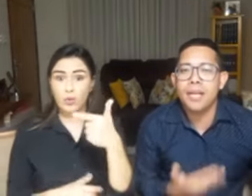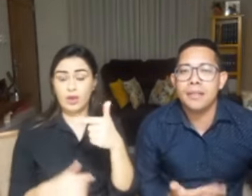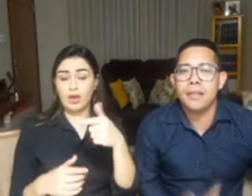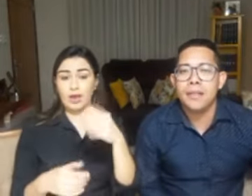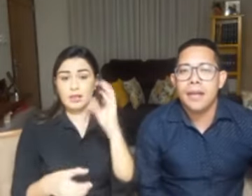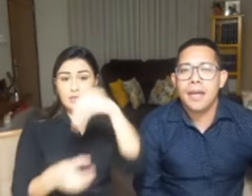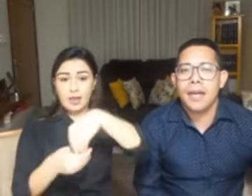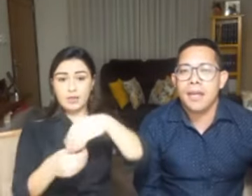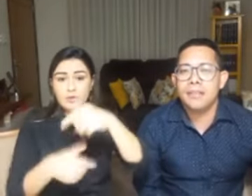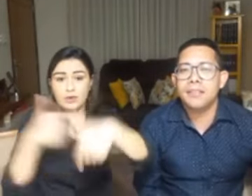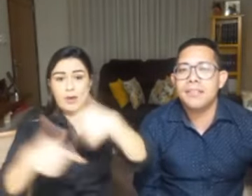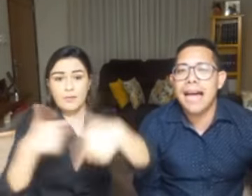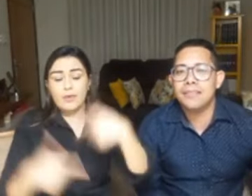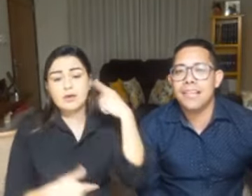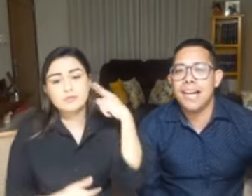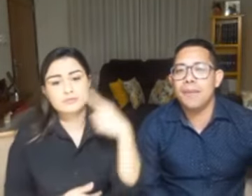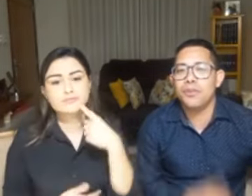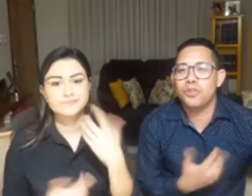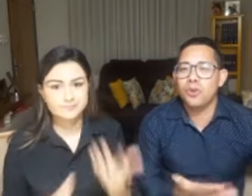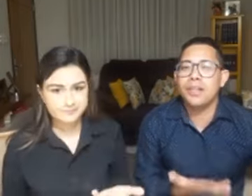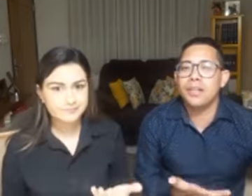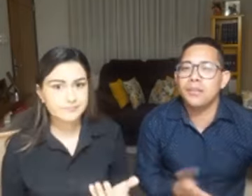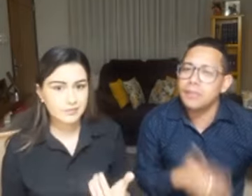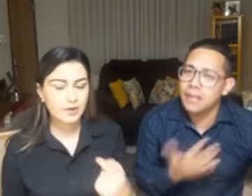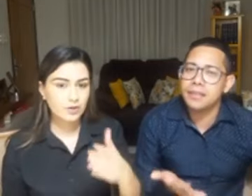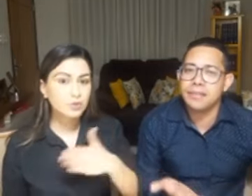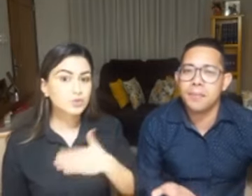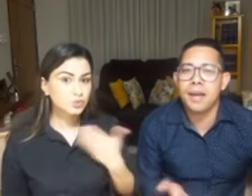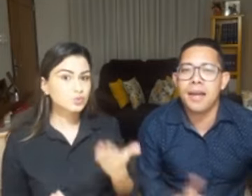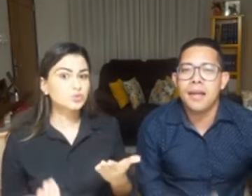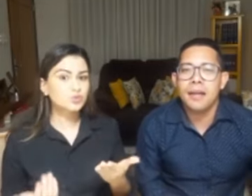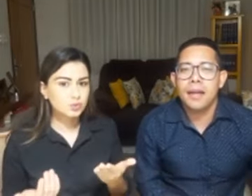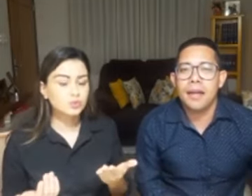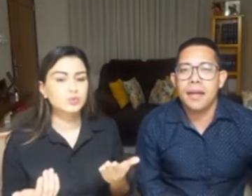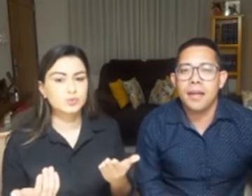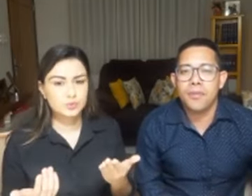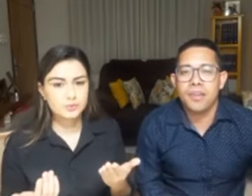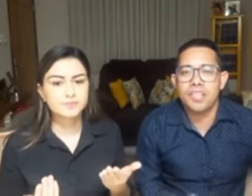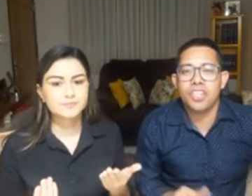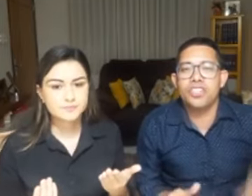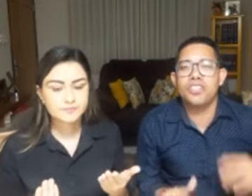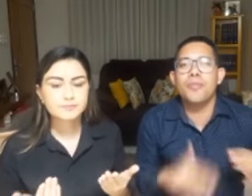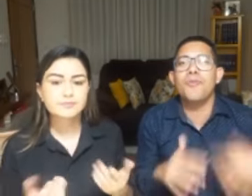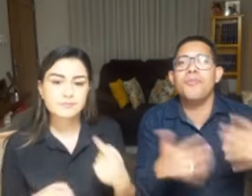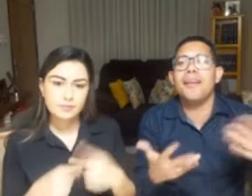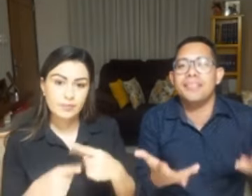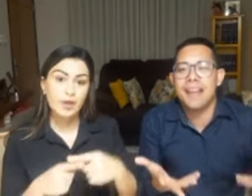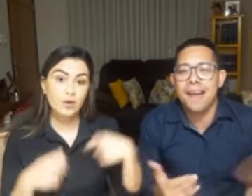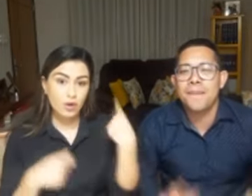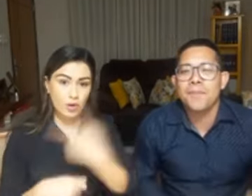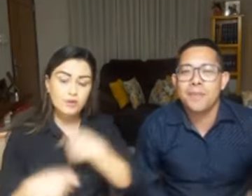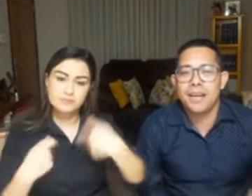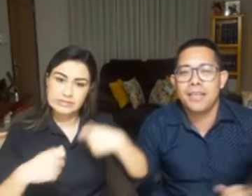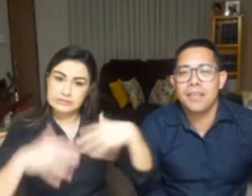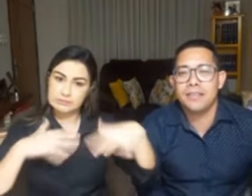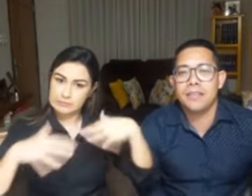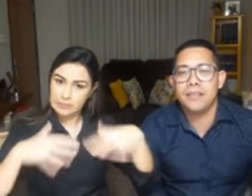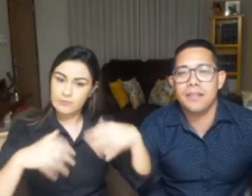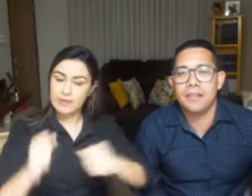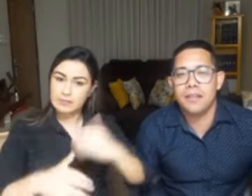como ainda esses dados acabam nos chocando e tem que ser para fazer a gente se movimentar para